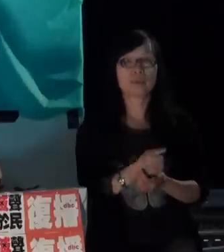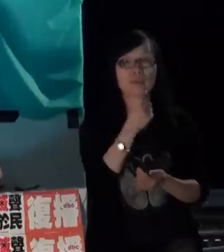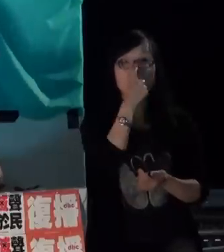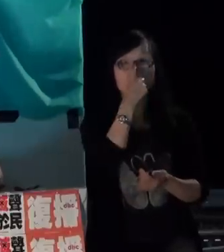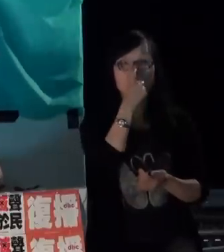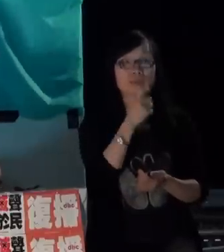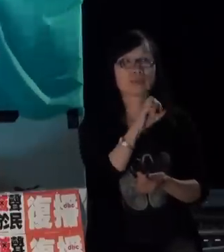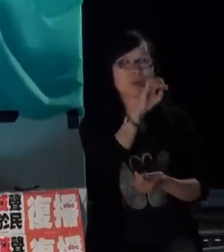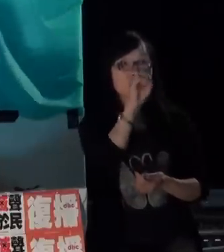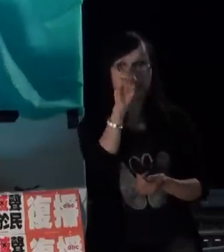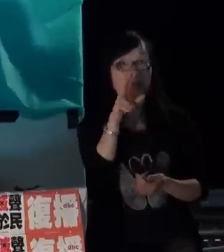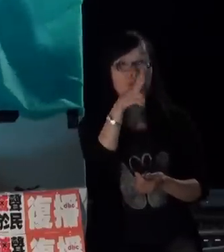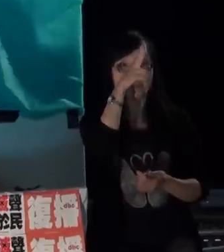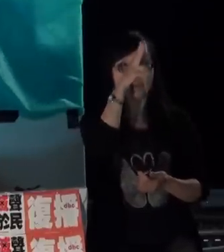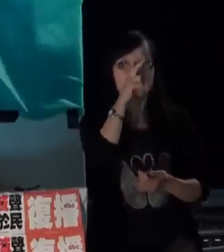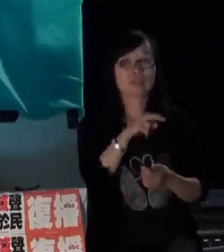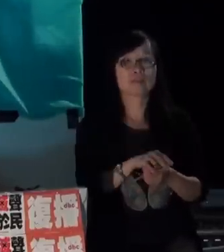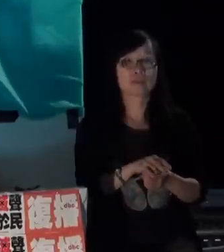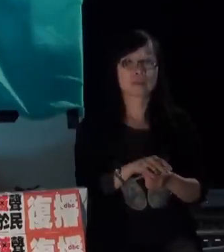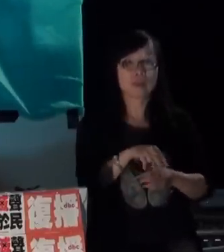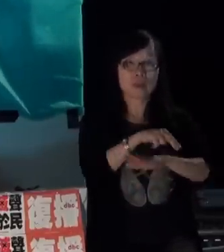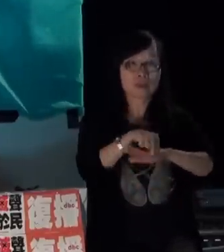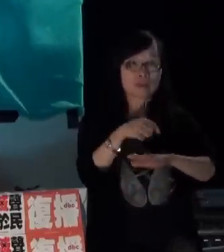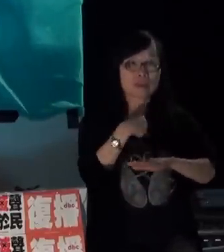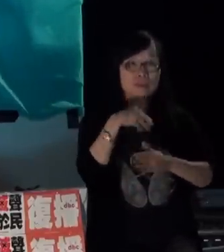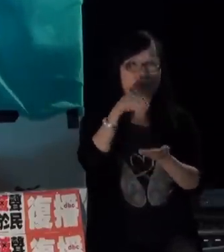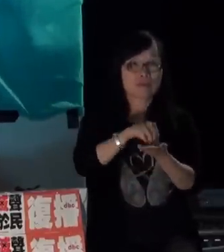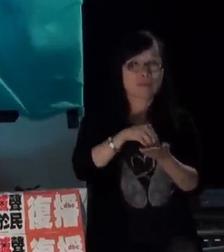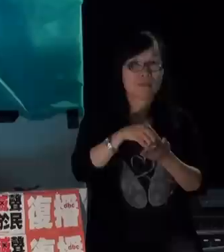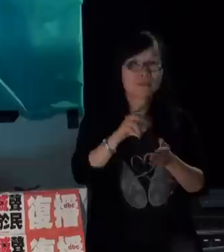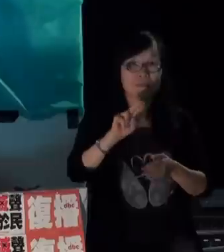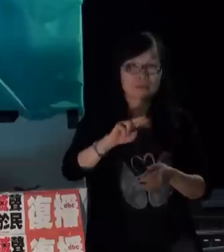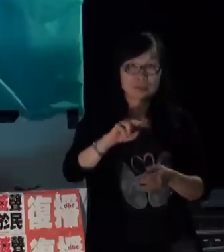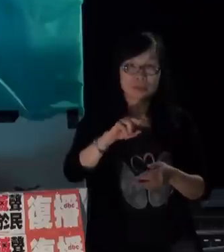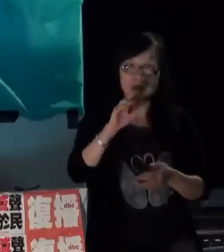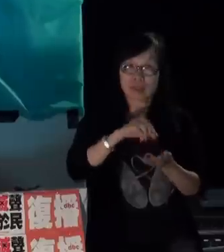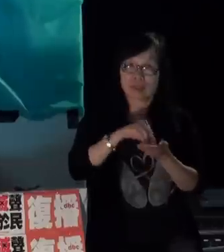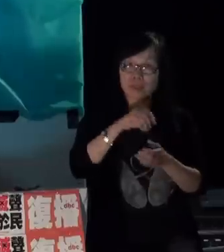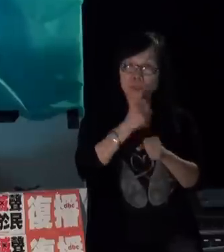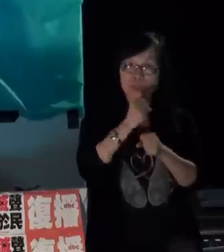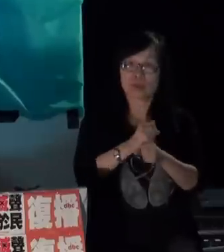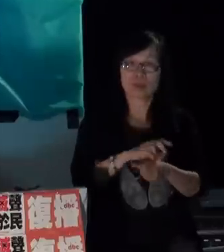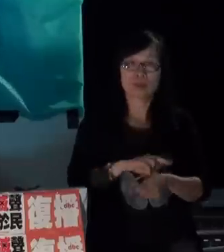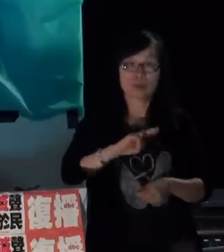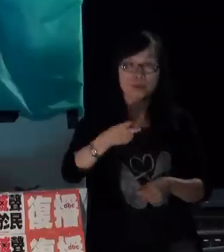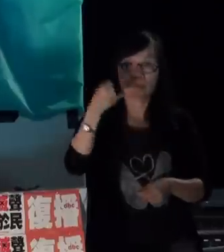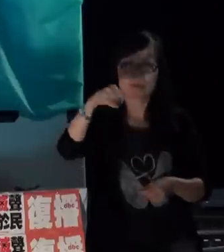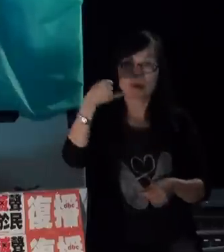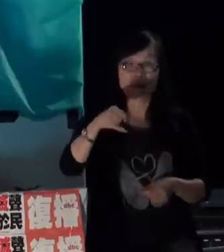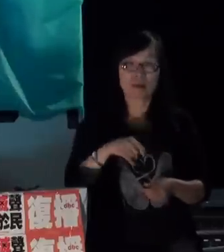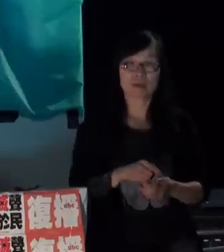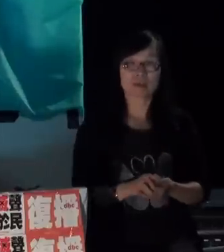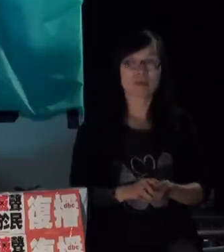英大支嘢講咗個政綱，就一定要實行噶啦，唔可以改噶。阿哥， 佢好多嘢都改緊噶